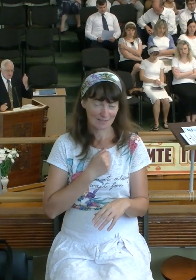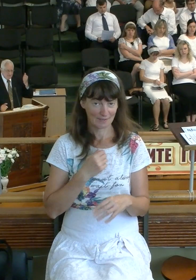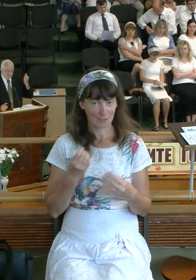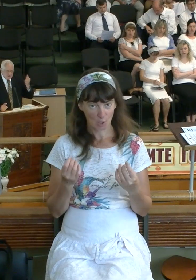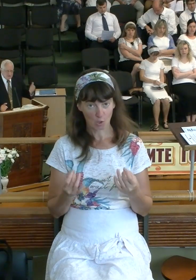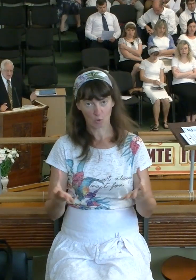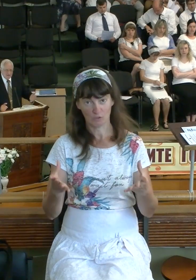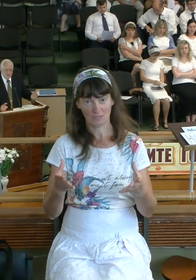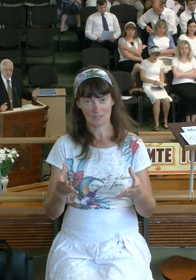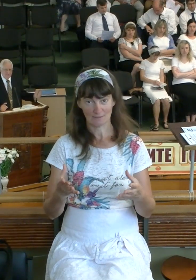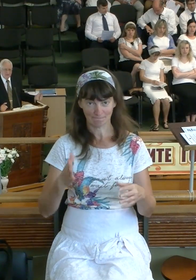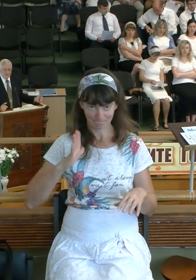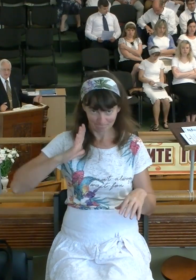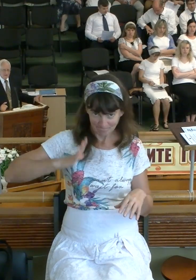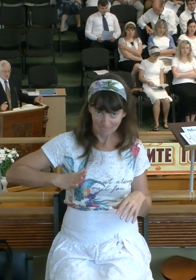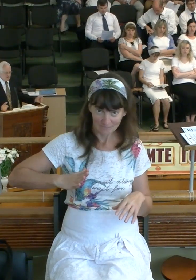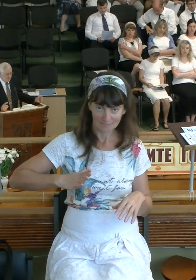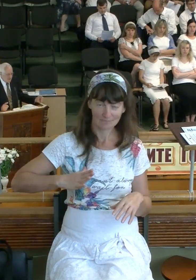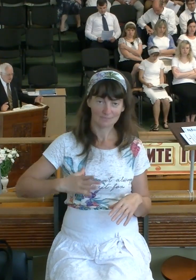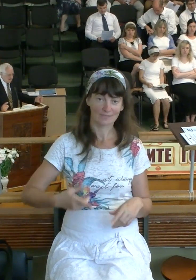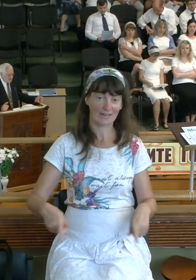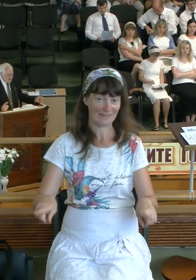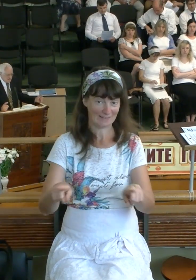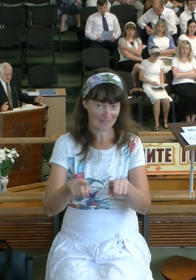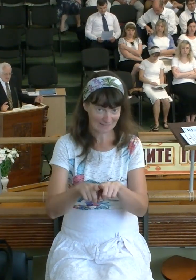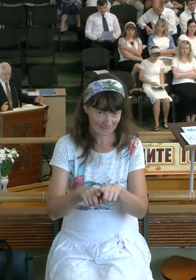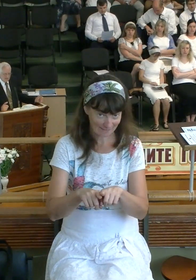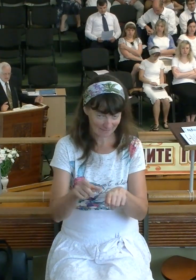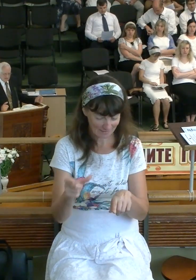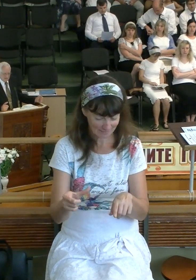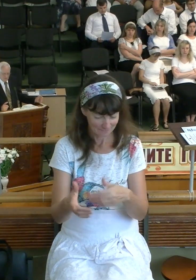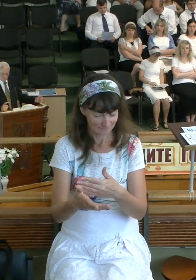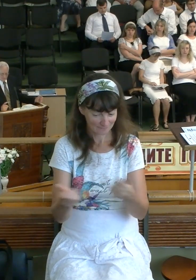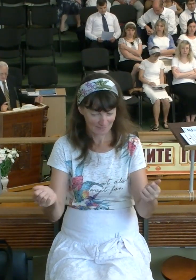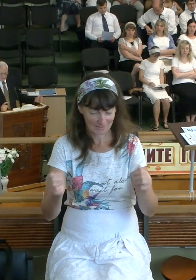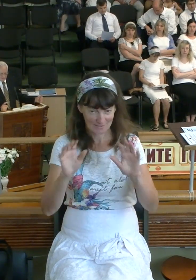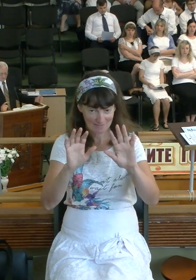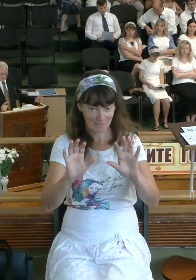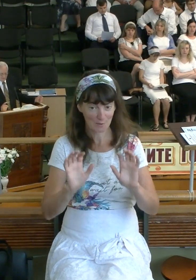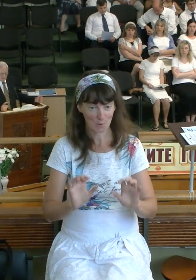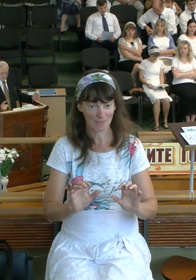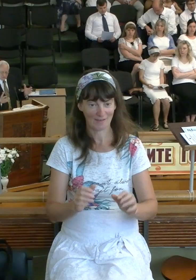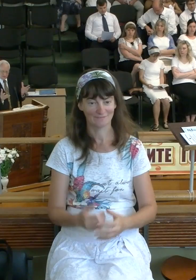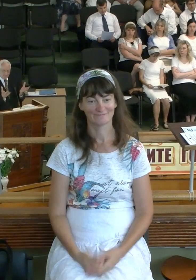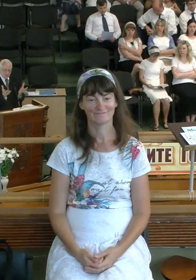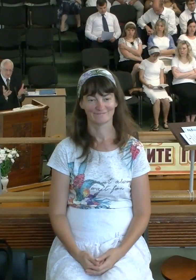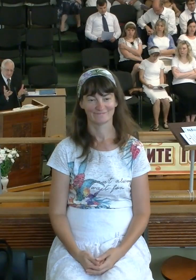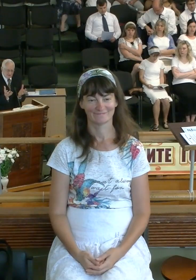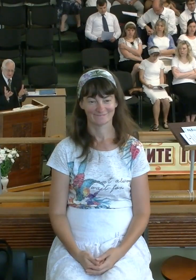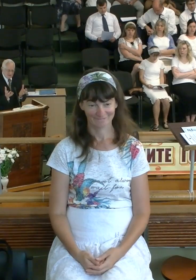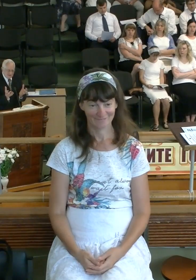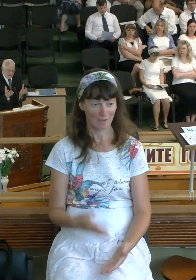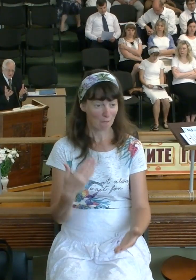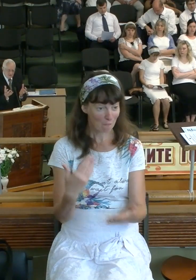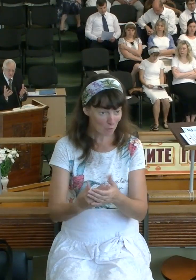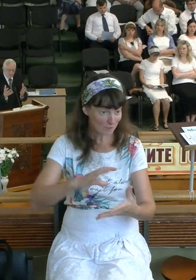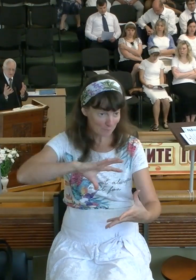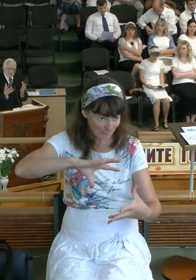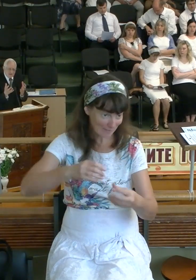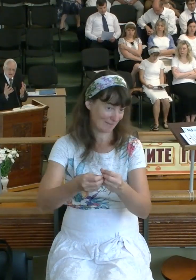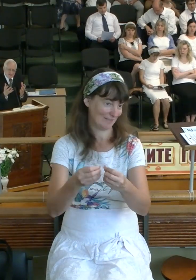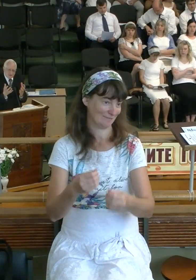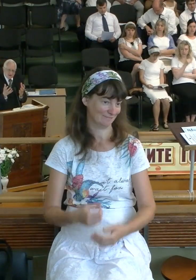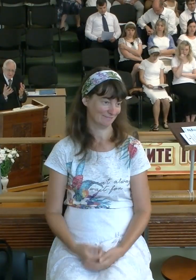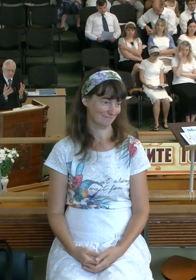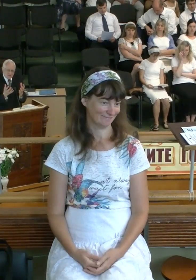кротость, воздержание. На таковых нет закона. Вот они плоды. Вот